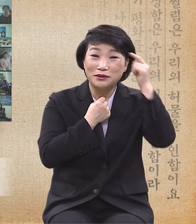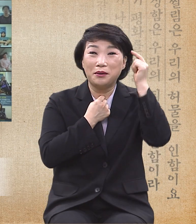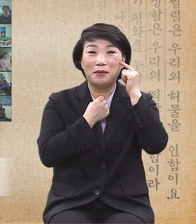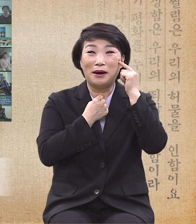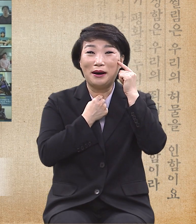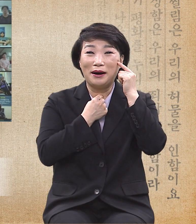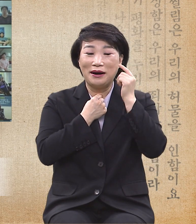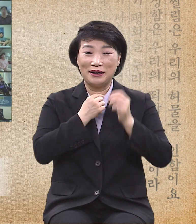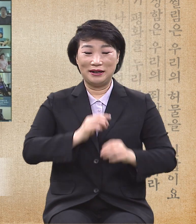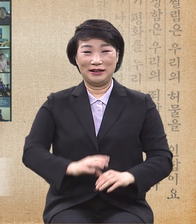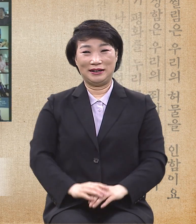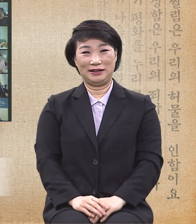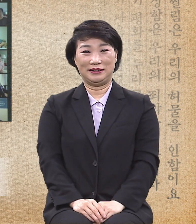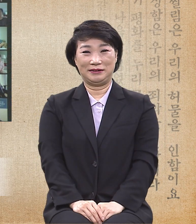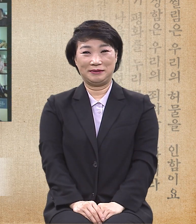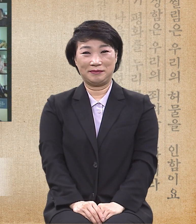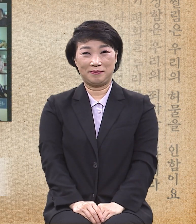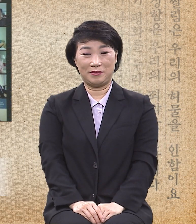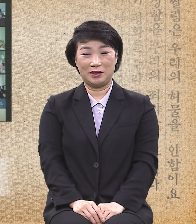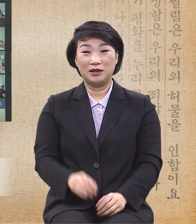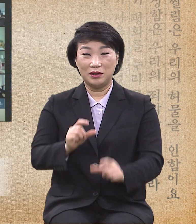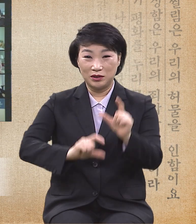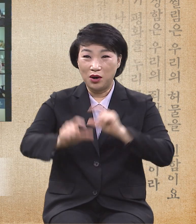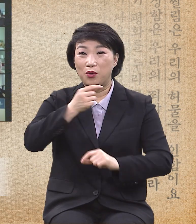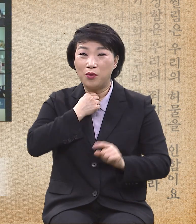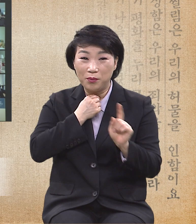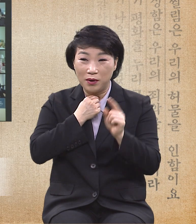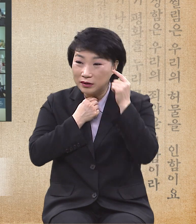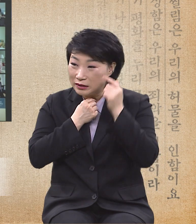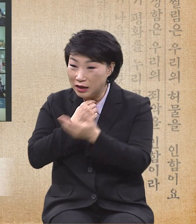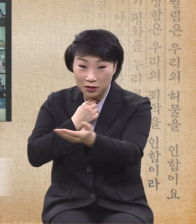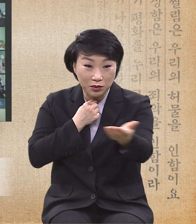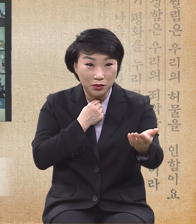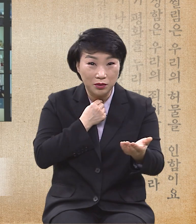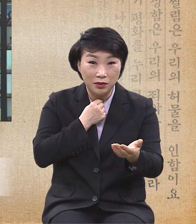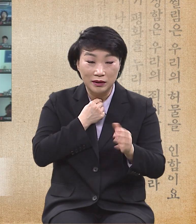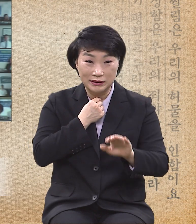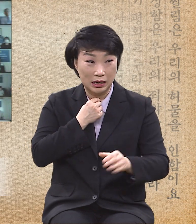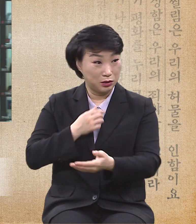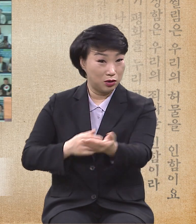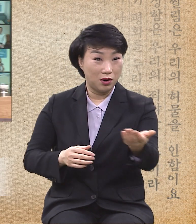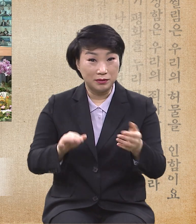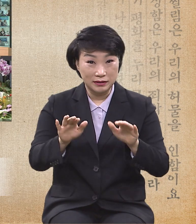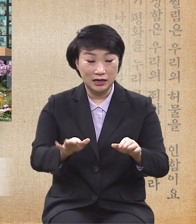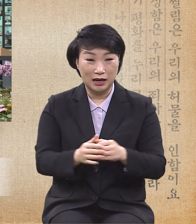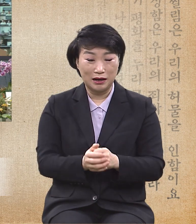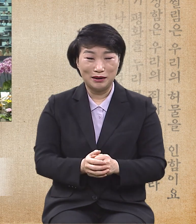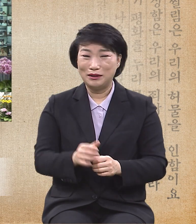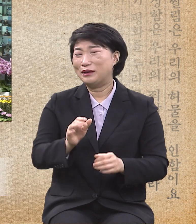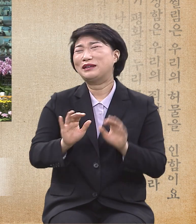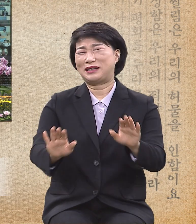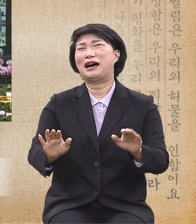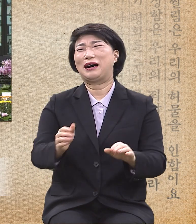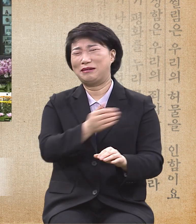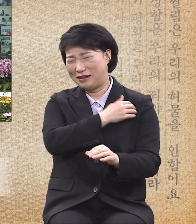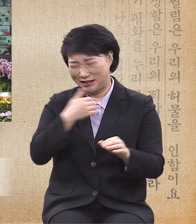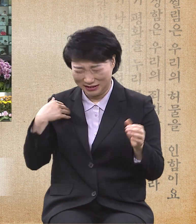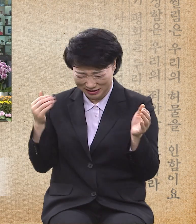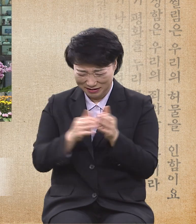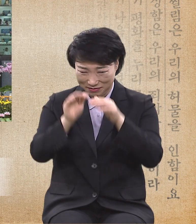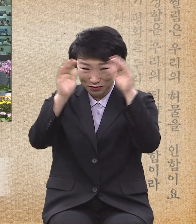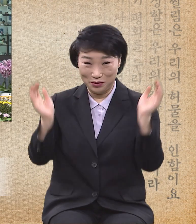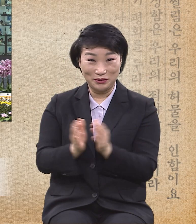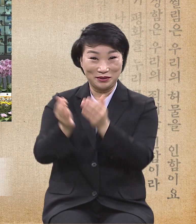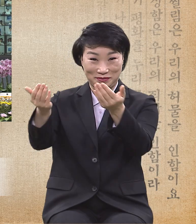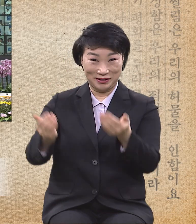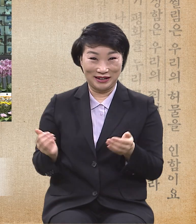보세요. 더 뭘 바랍니까? 여러분, 바랄 것이 없이 다